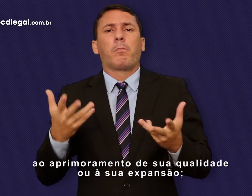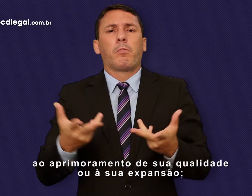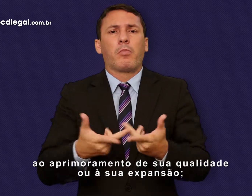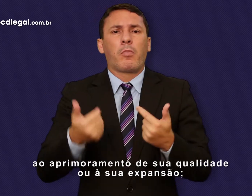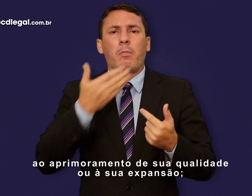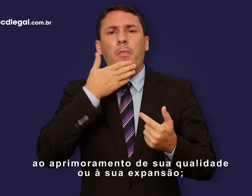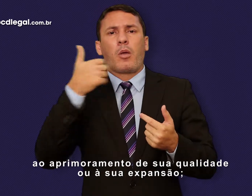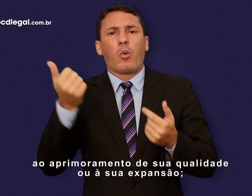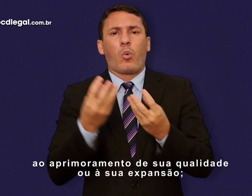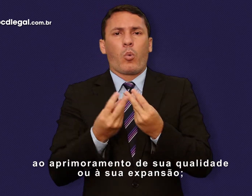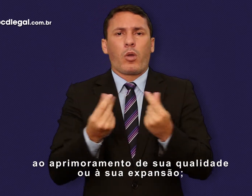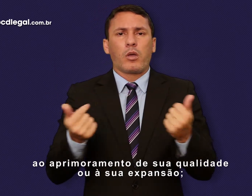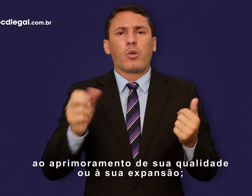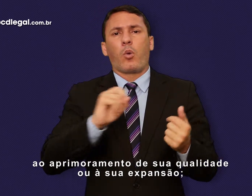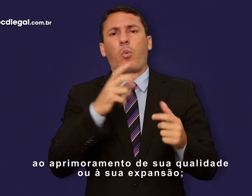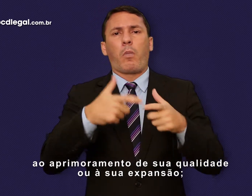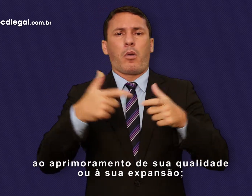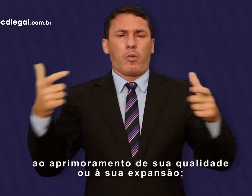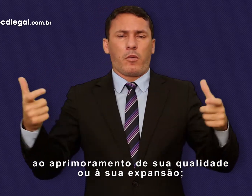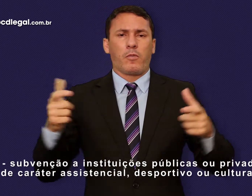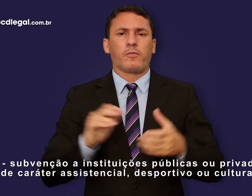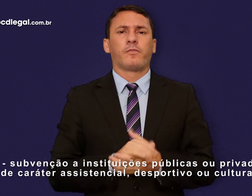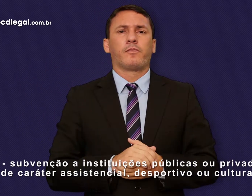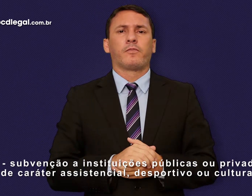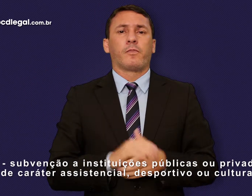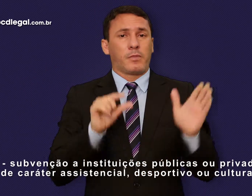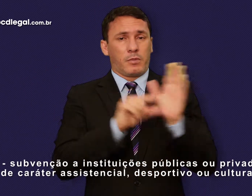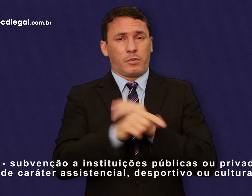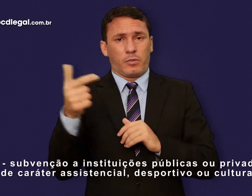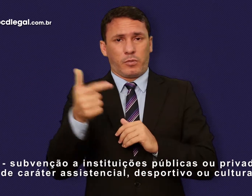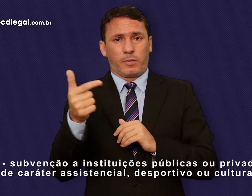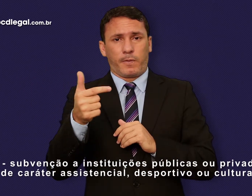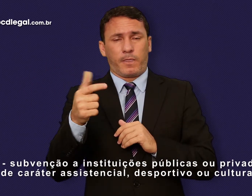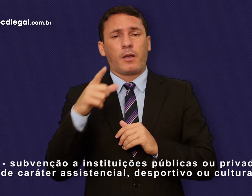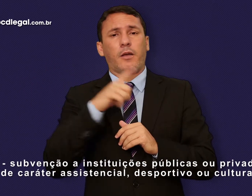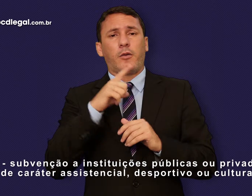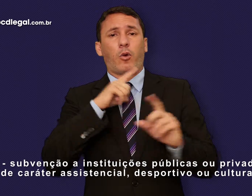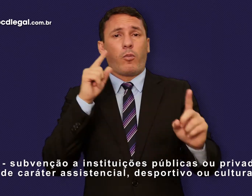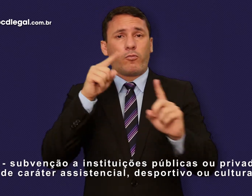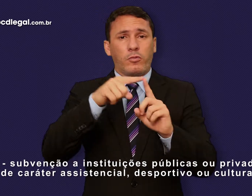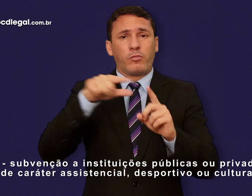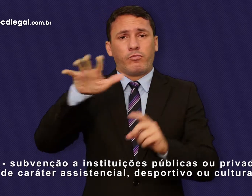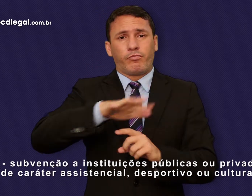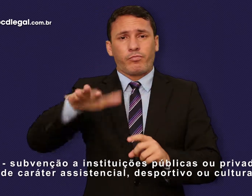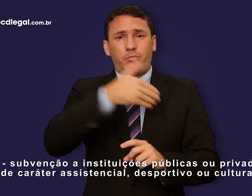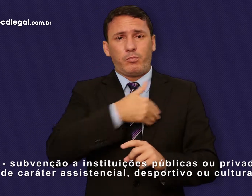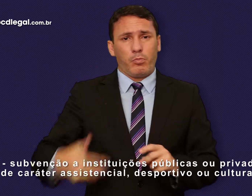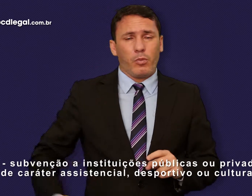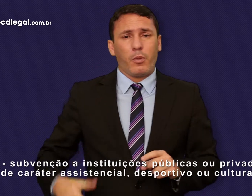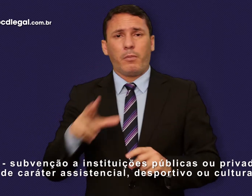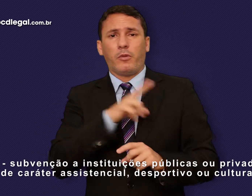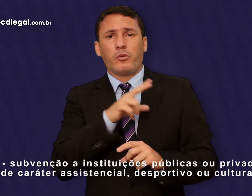sua qualidade ou a sua expansão. Inciso 2. Subvenção a instituições públicas ou privadas de